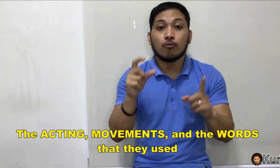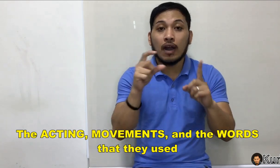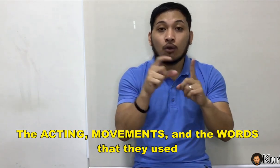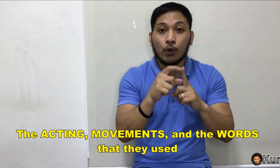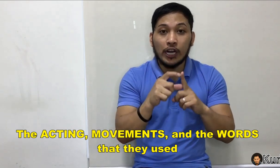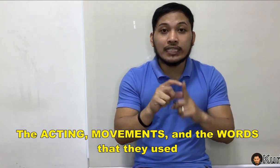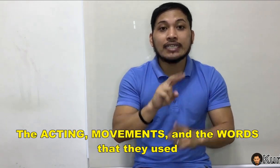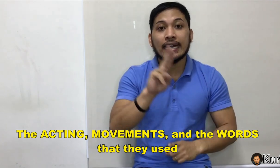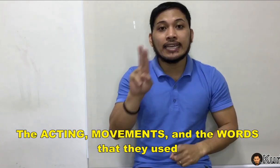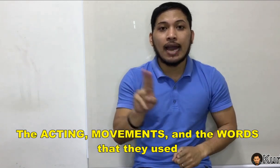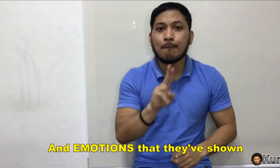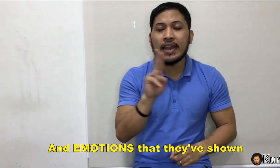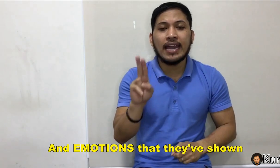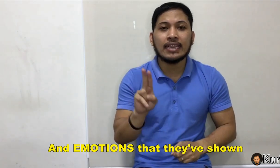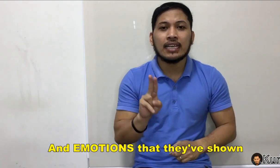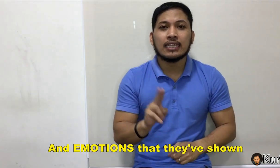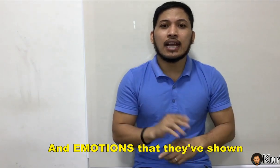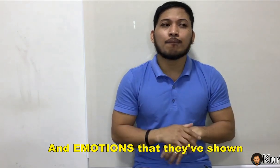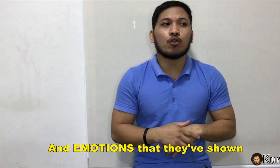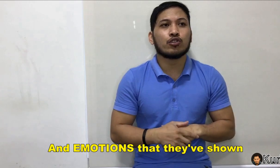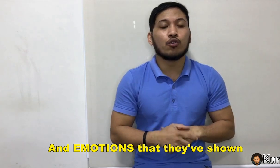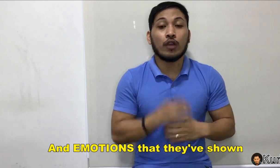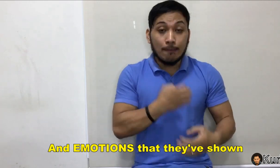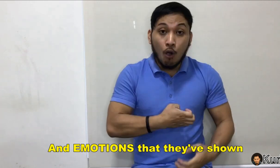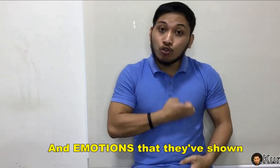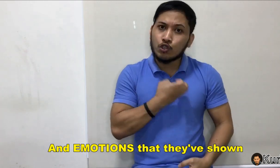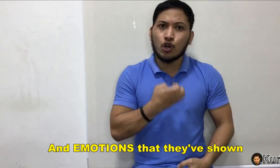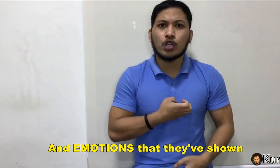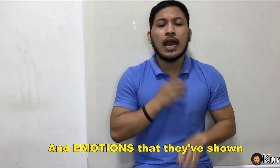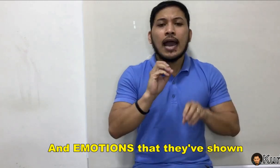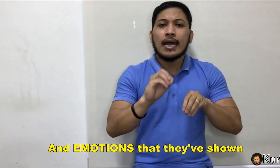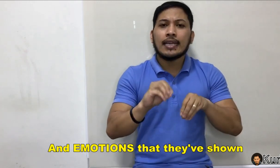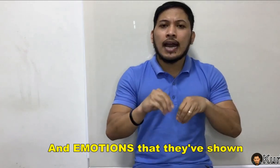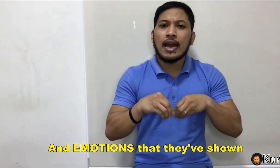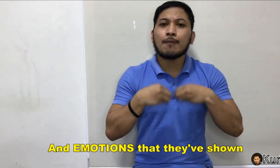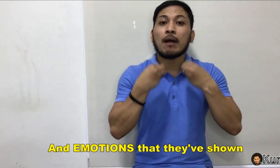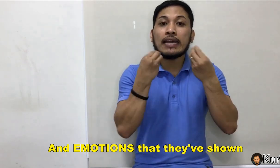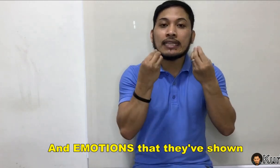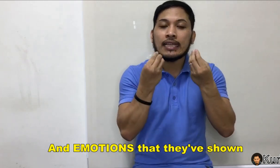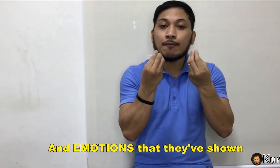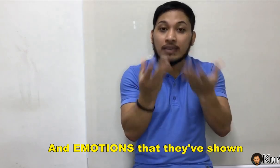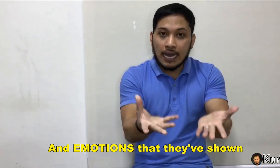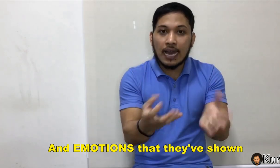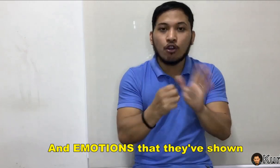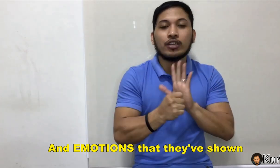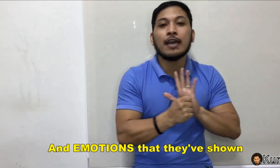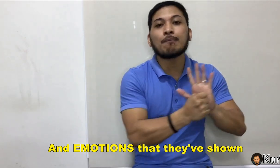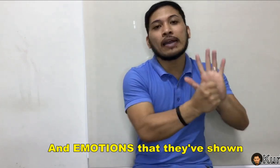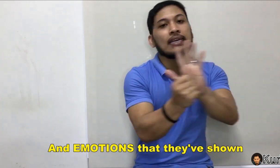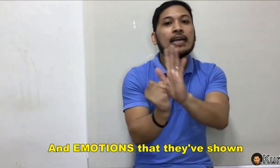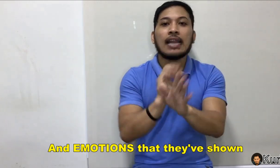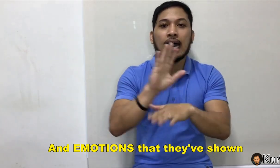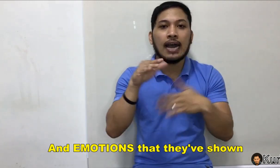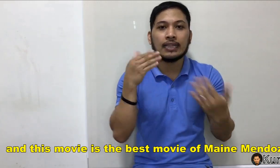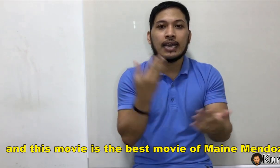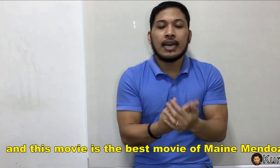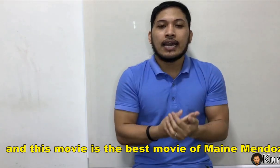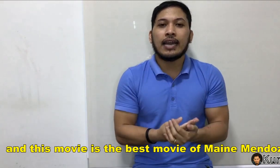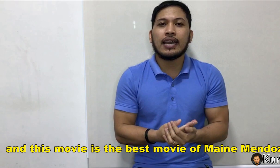yung mga words na ginamit, tapos yung emotion na ipakita, na ibigay o na ipakita lahat.